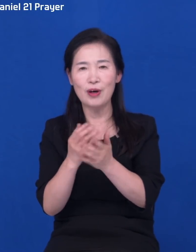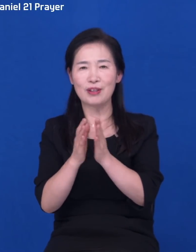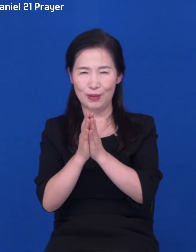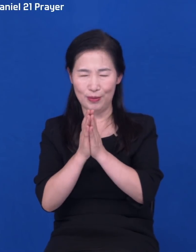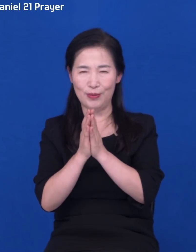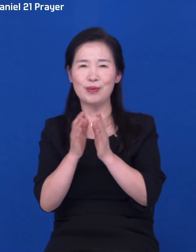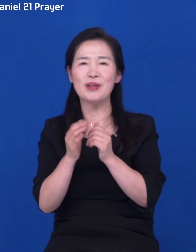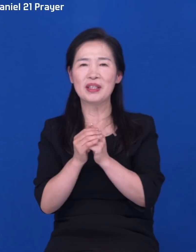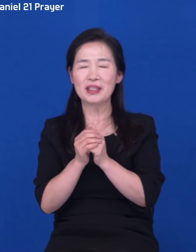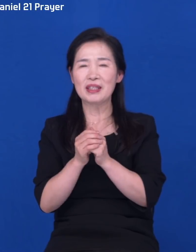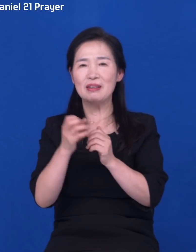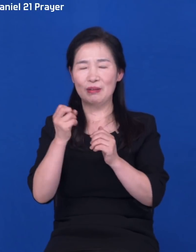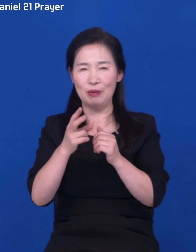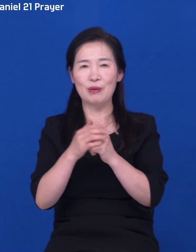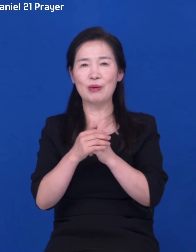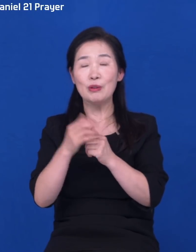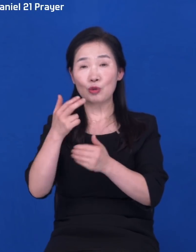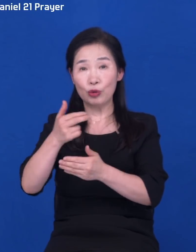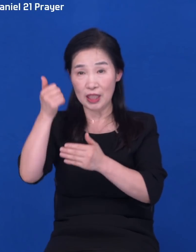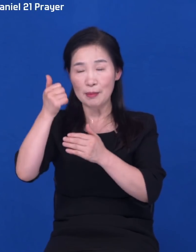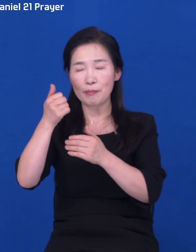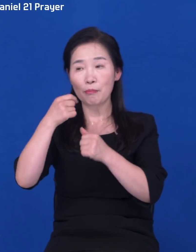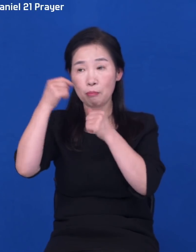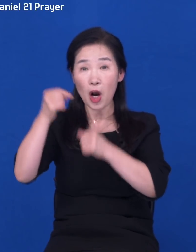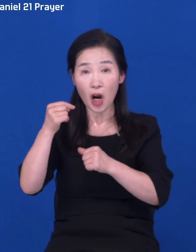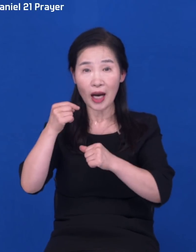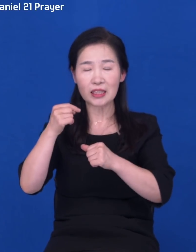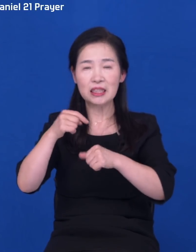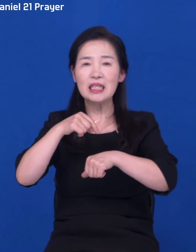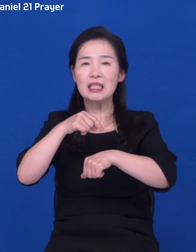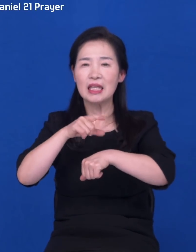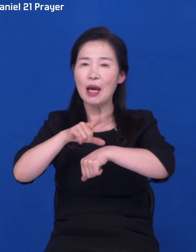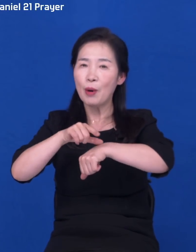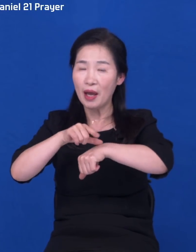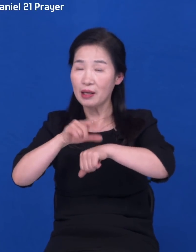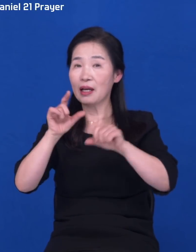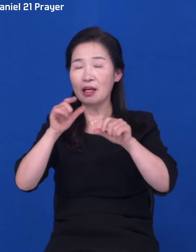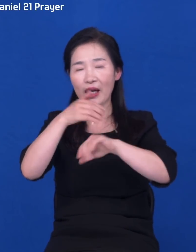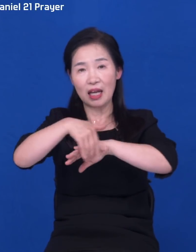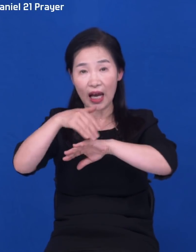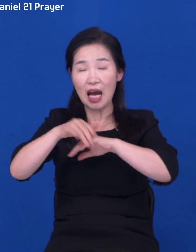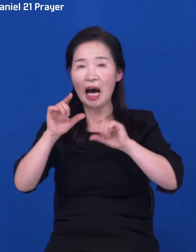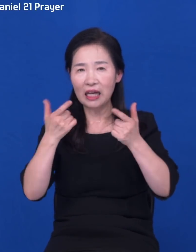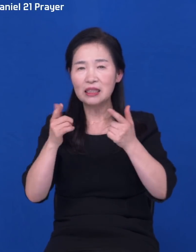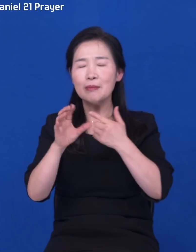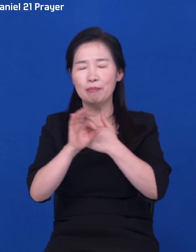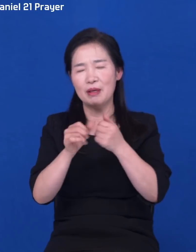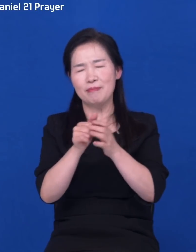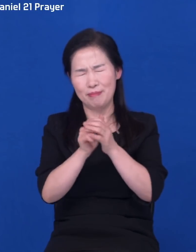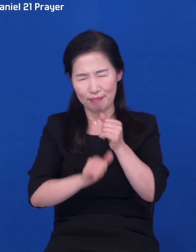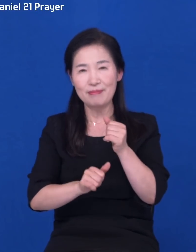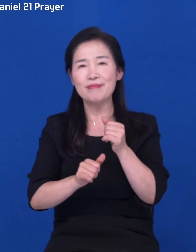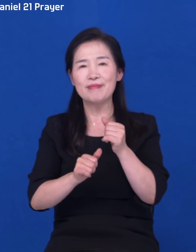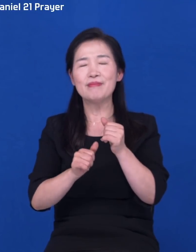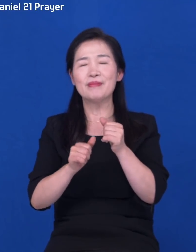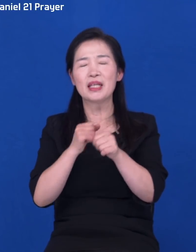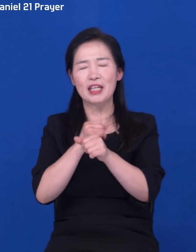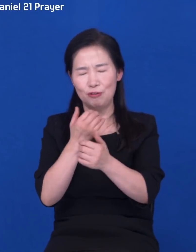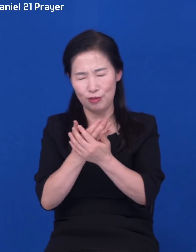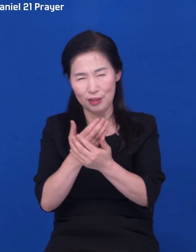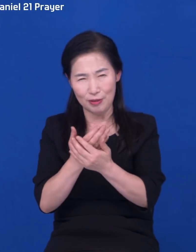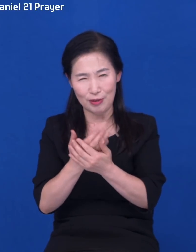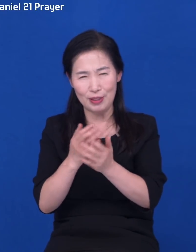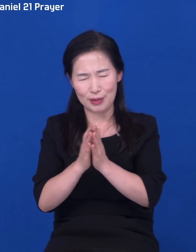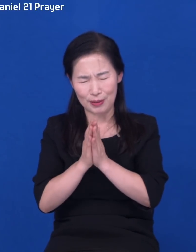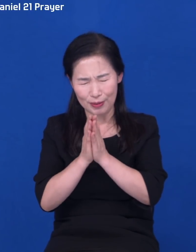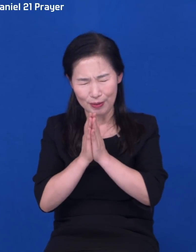주님께서 명하신 스케줄이 아니면 그냥 파토내 주세요. 이렇게 하면서 이제 기도를 하기 시작했더니 주님께서